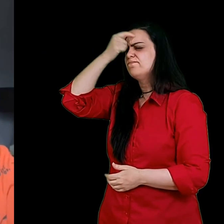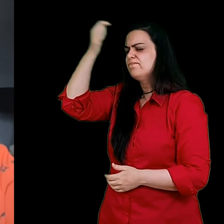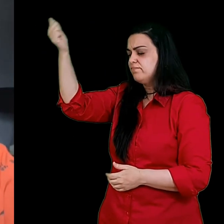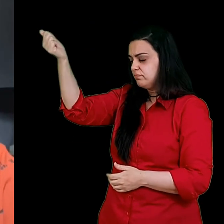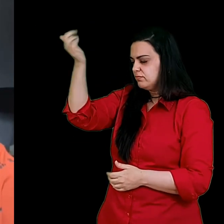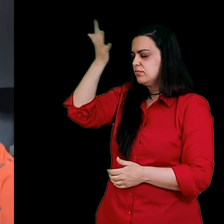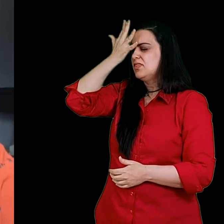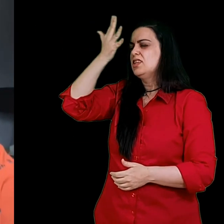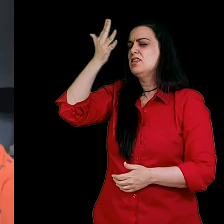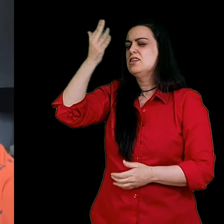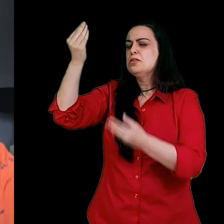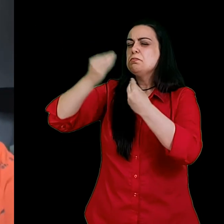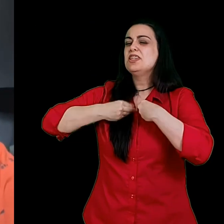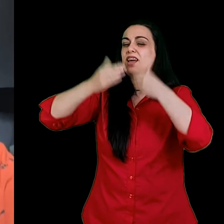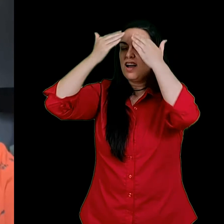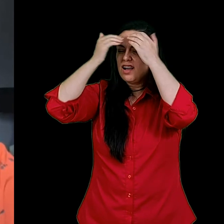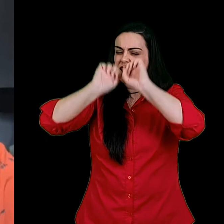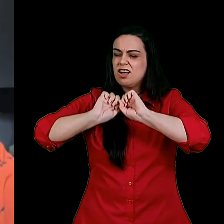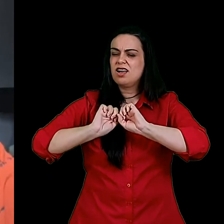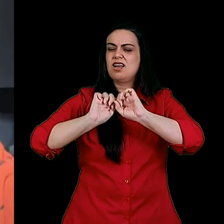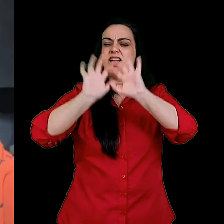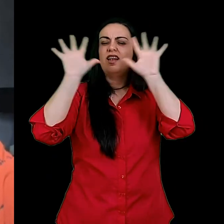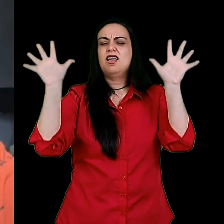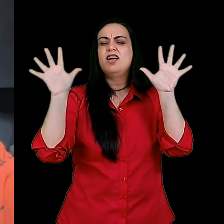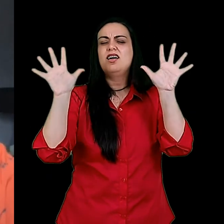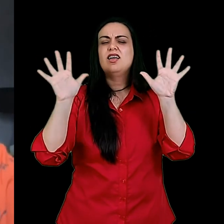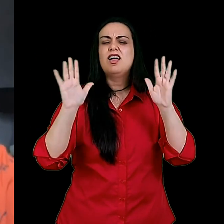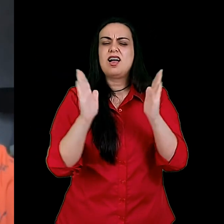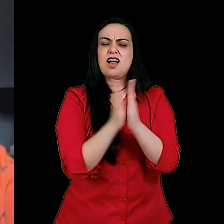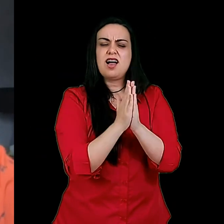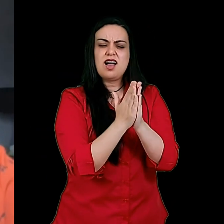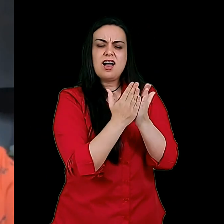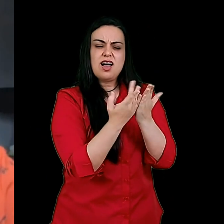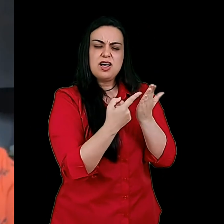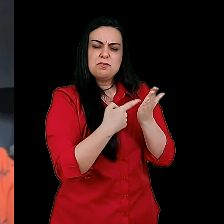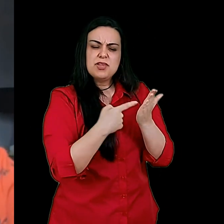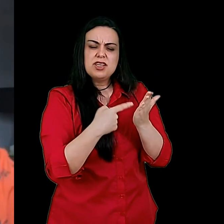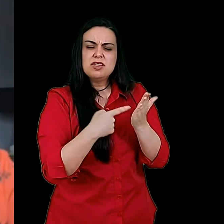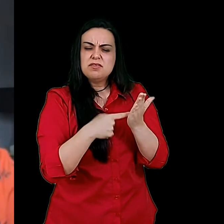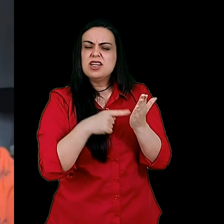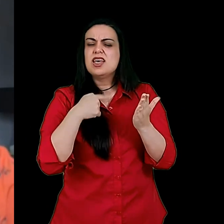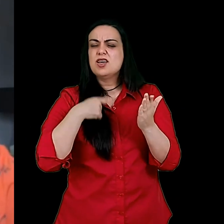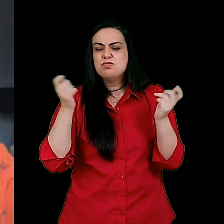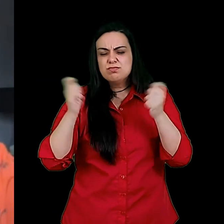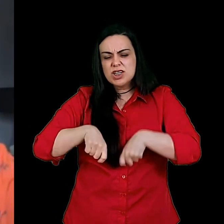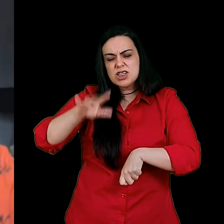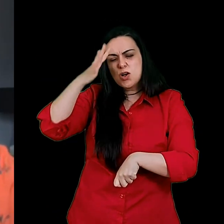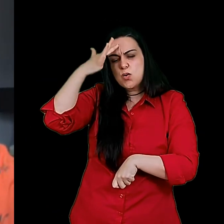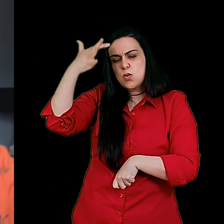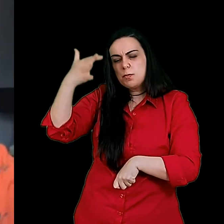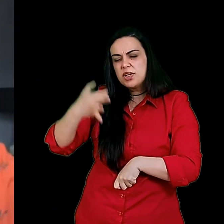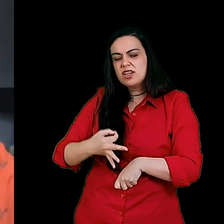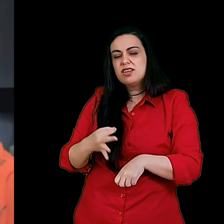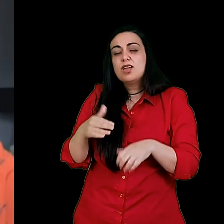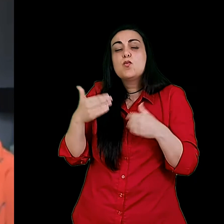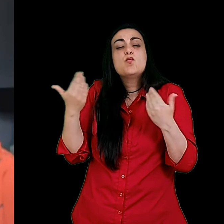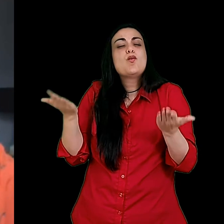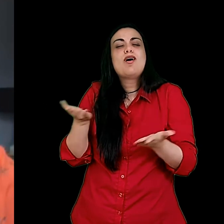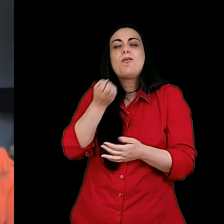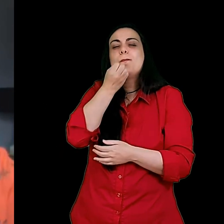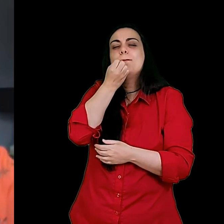me dê entendimento, para que eu possa, através da tua palavra, compreender qual é